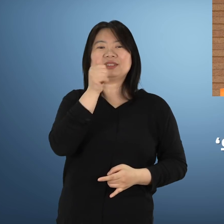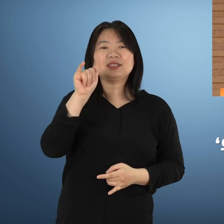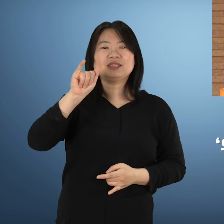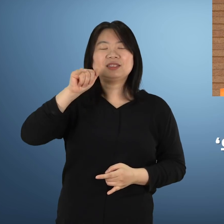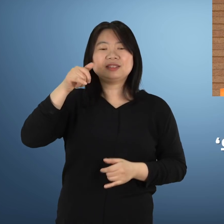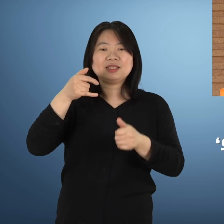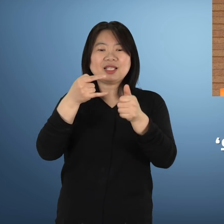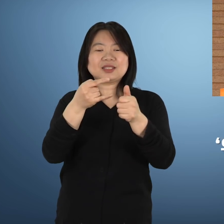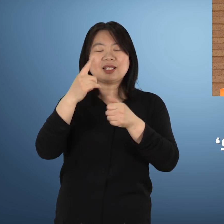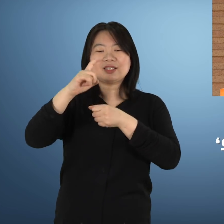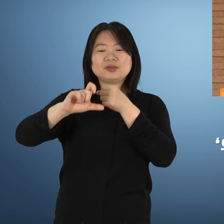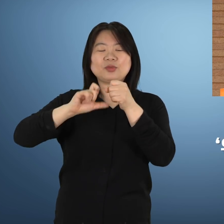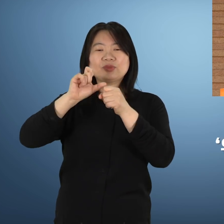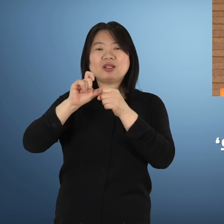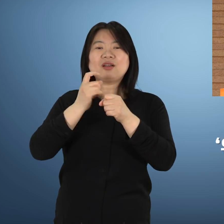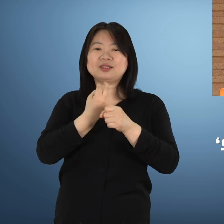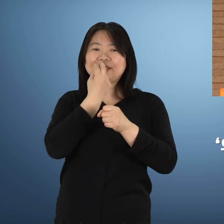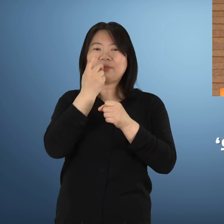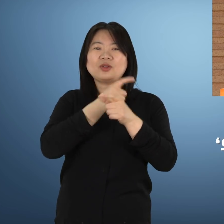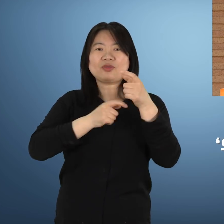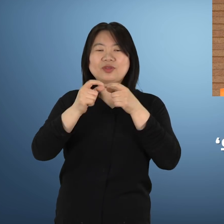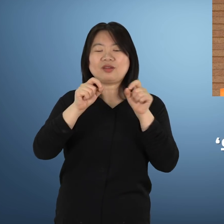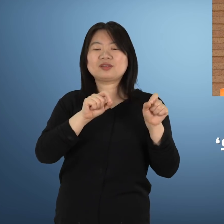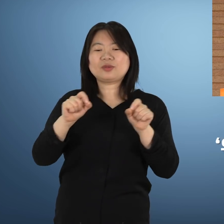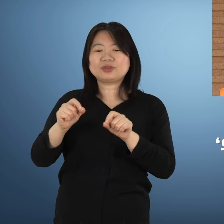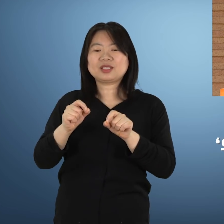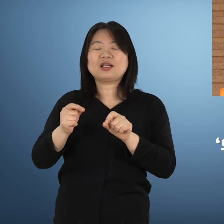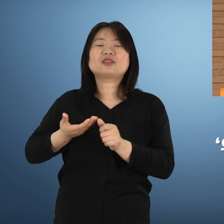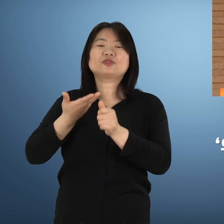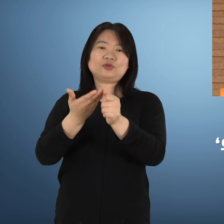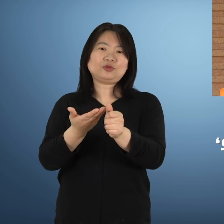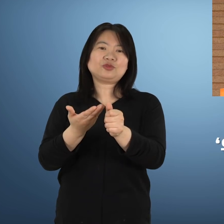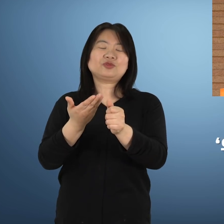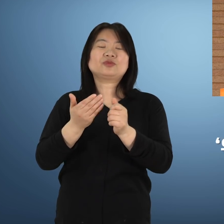히스기야에게 15년 생명을 연장시켜 줍니다.